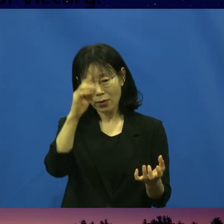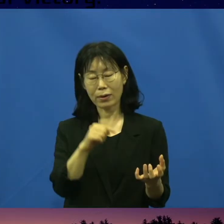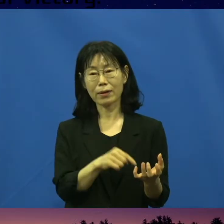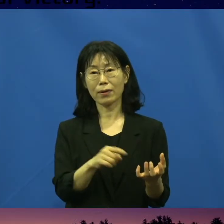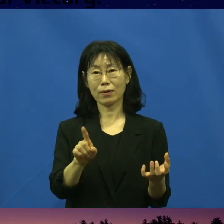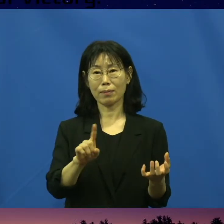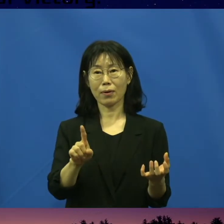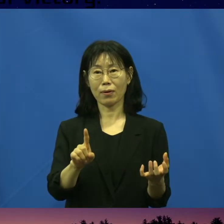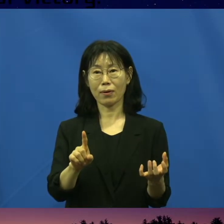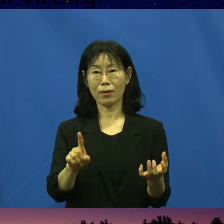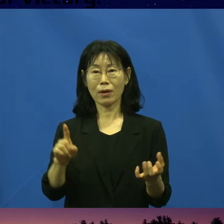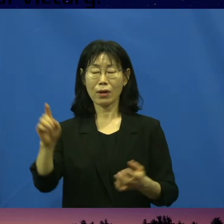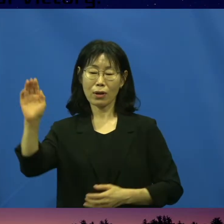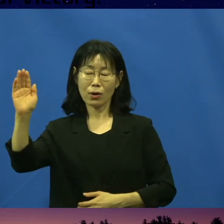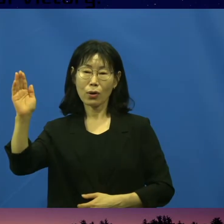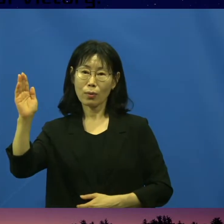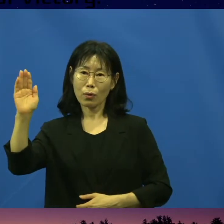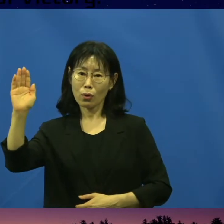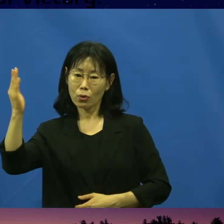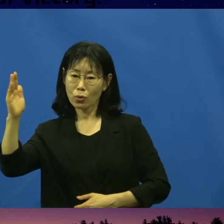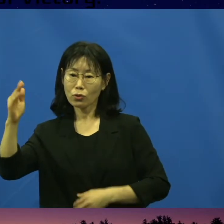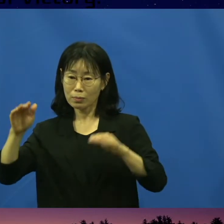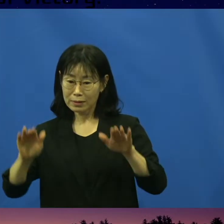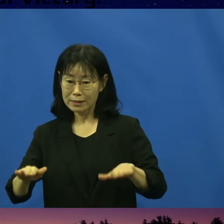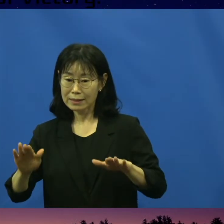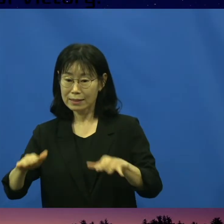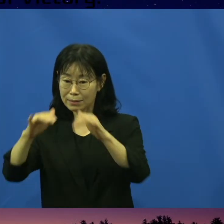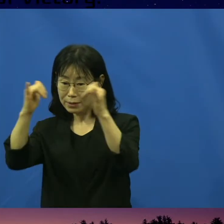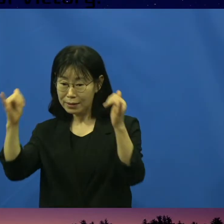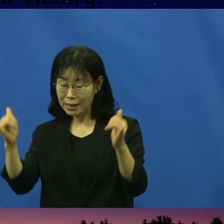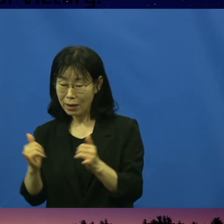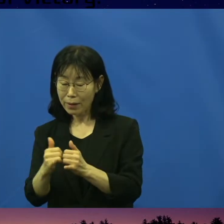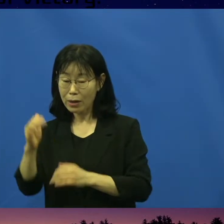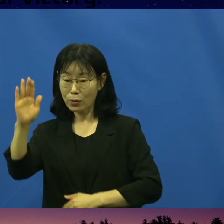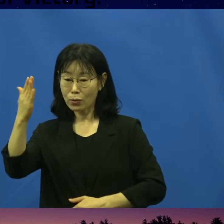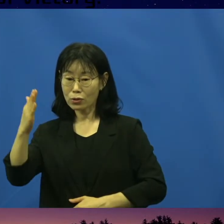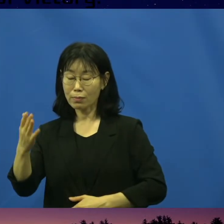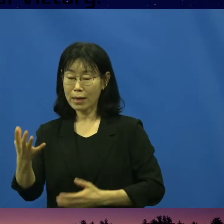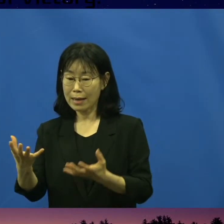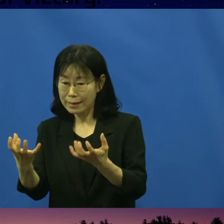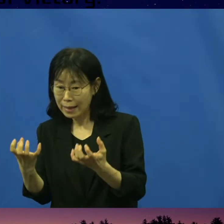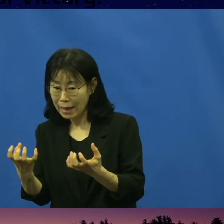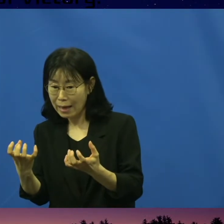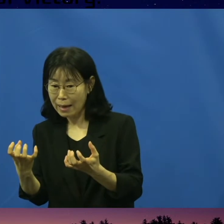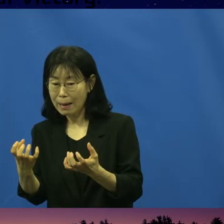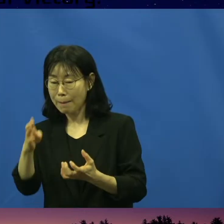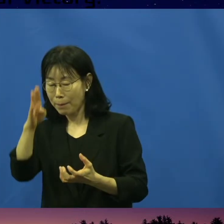오늘날의 나병인가 뭐 이런 거에 대한 학자들의 논란이 있어요.